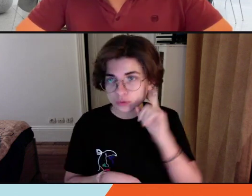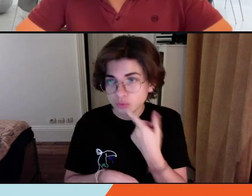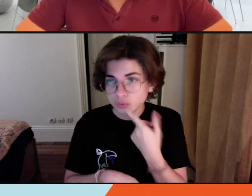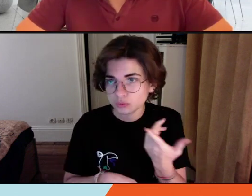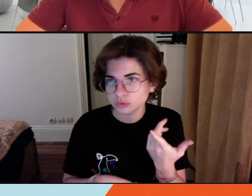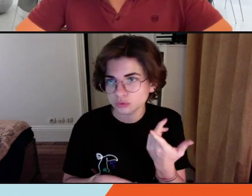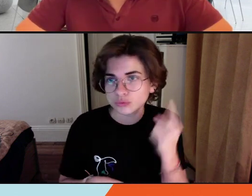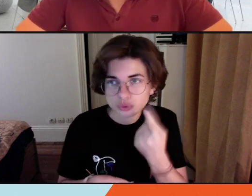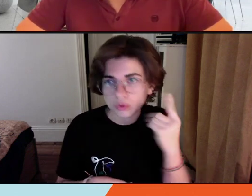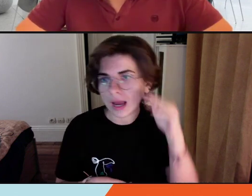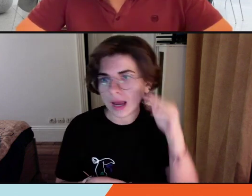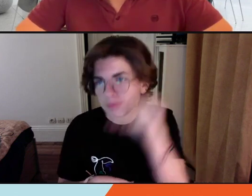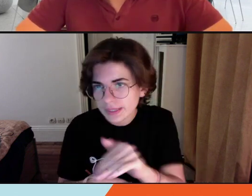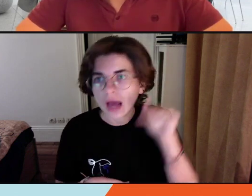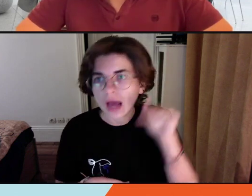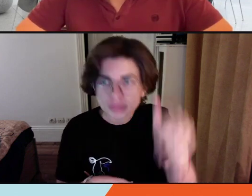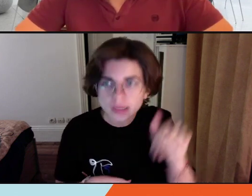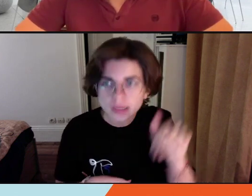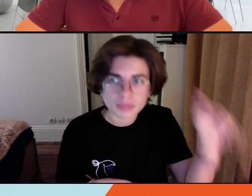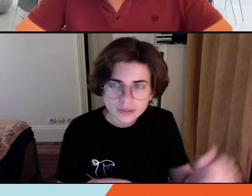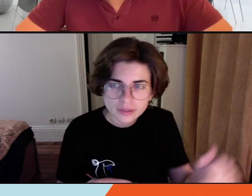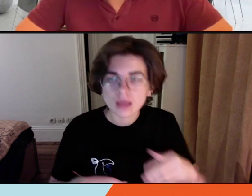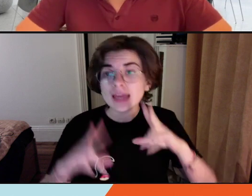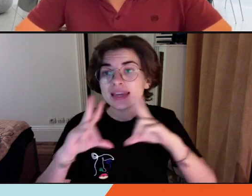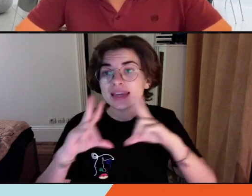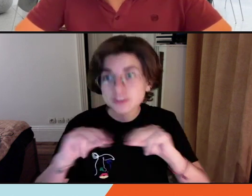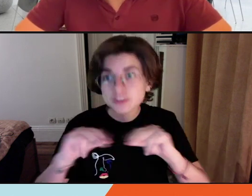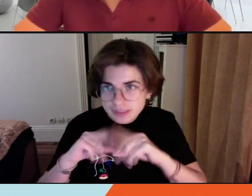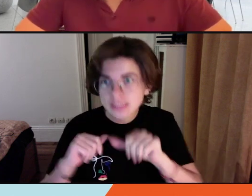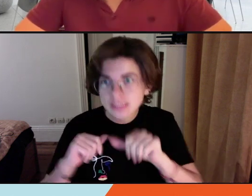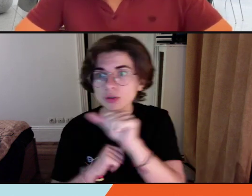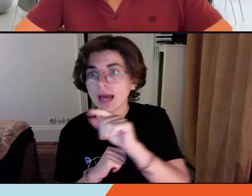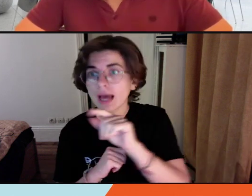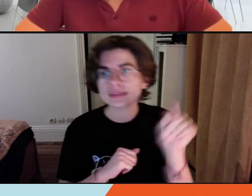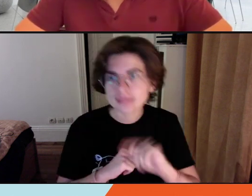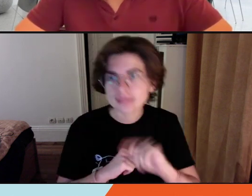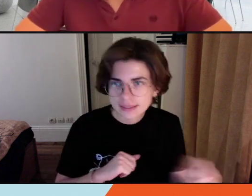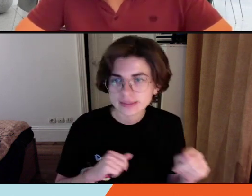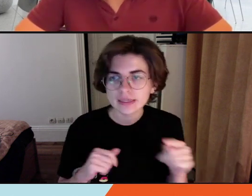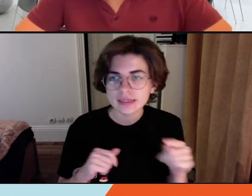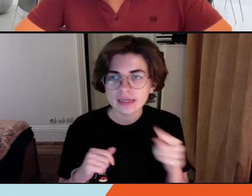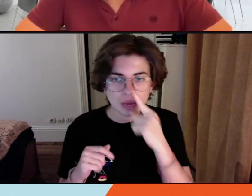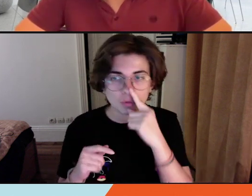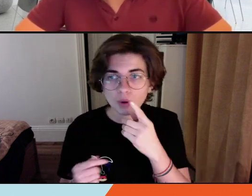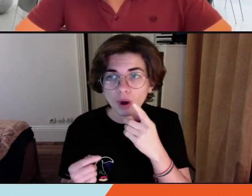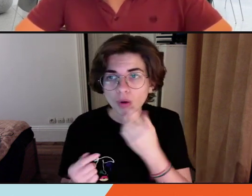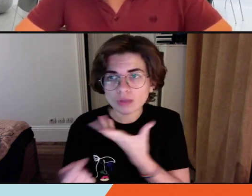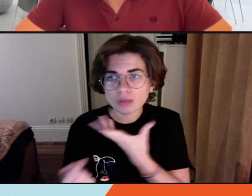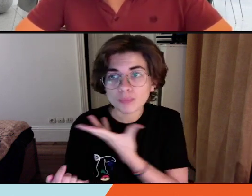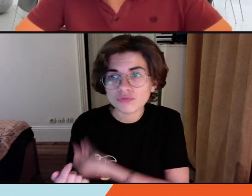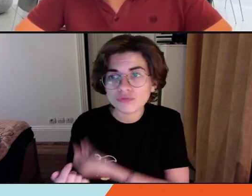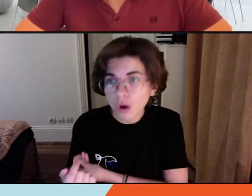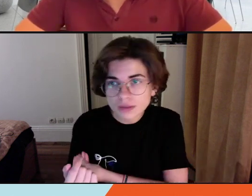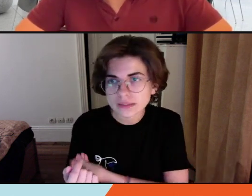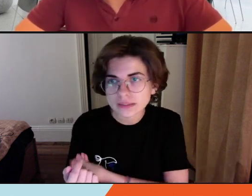de toujours appeler, expliquer de A à Z. À un moment, on n'a plus faim,